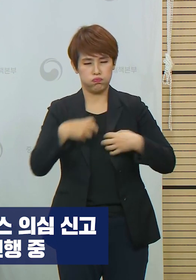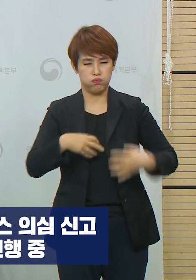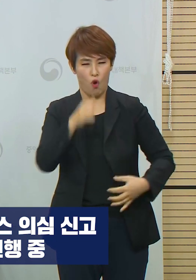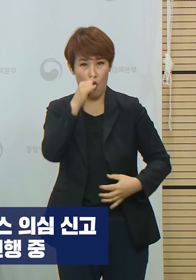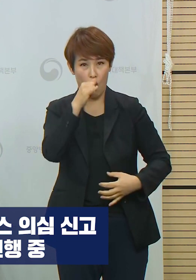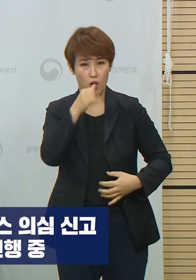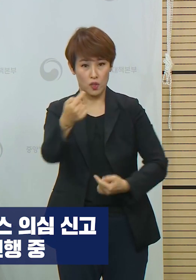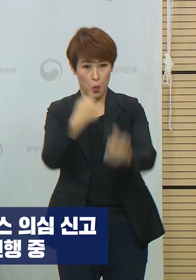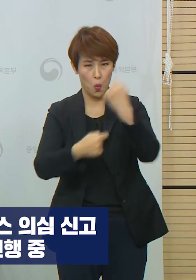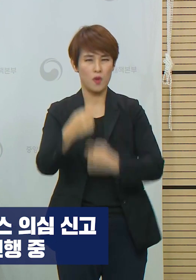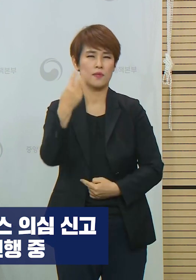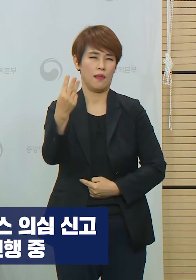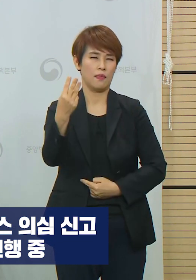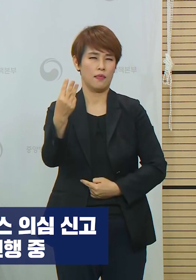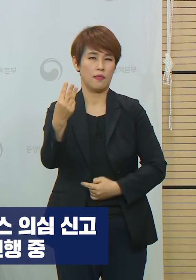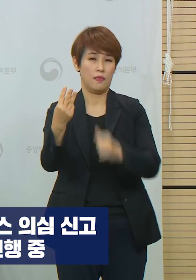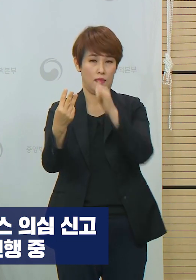사례가